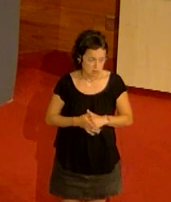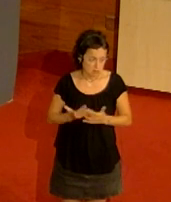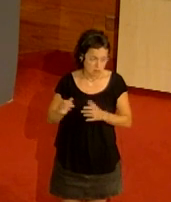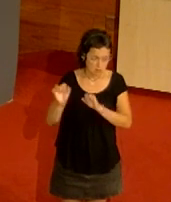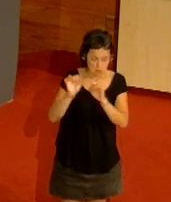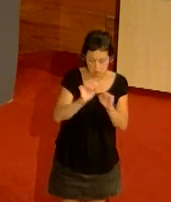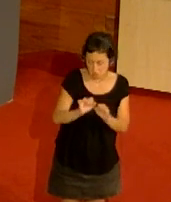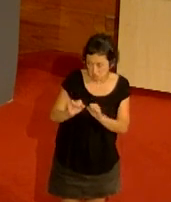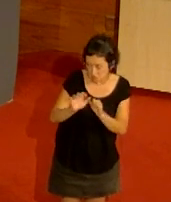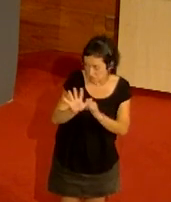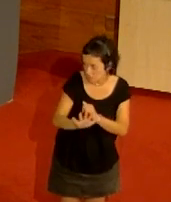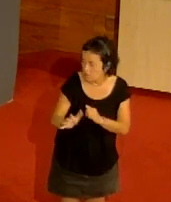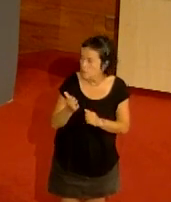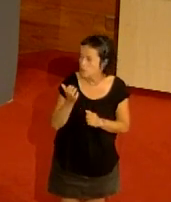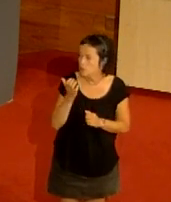cuales, bueno, por ejemplo,